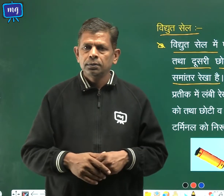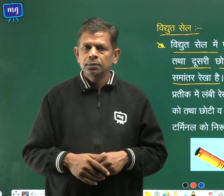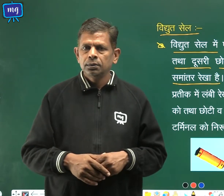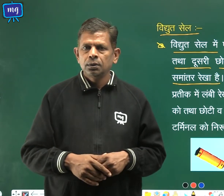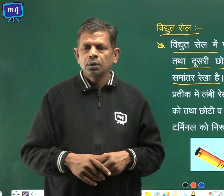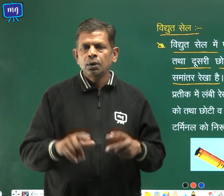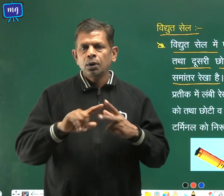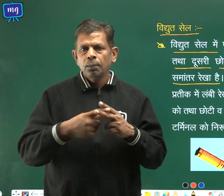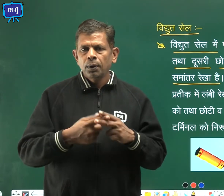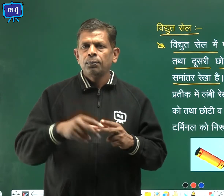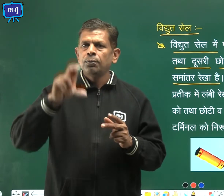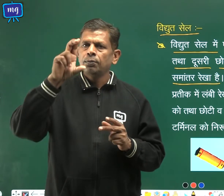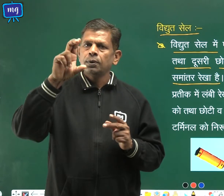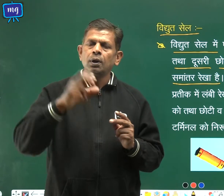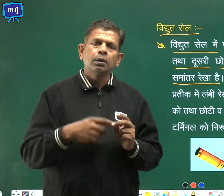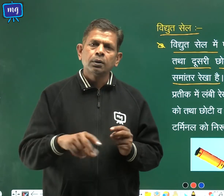विद्युत सेल के